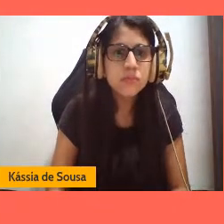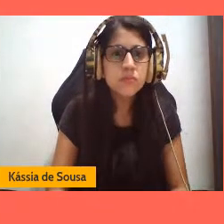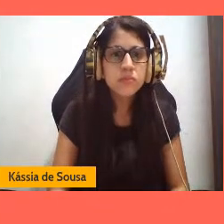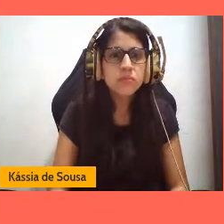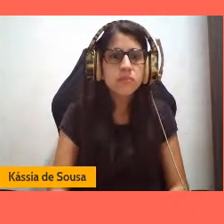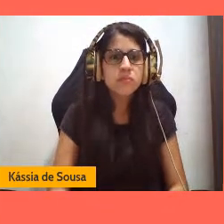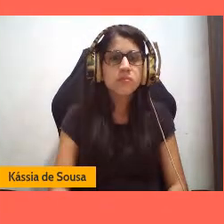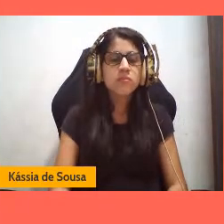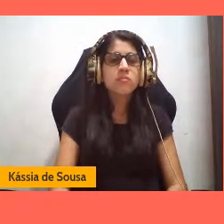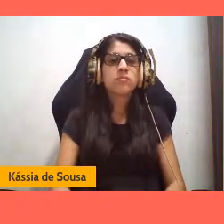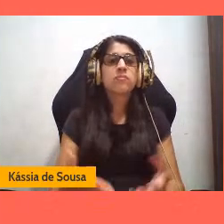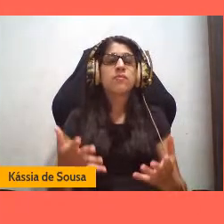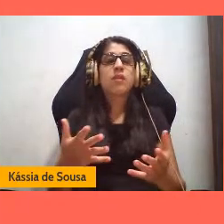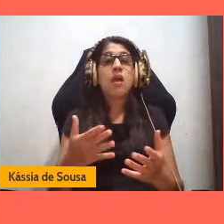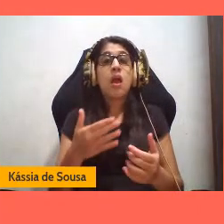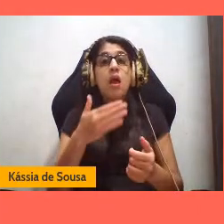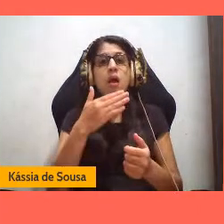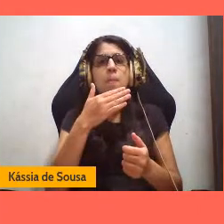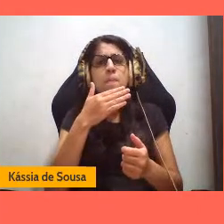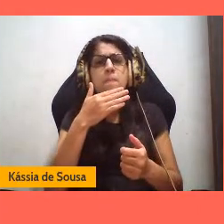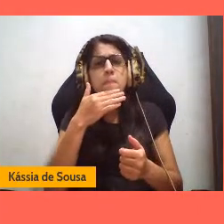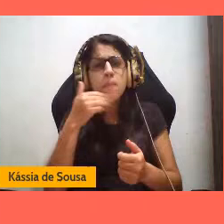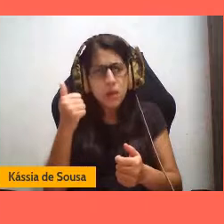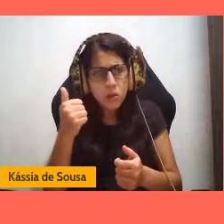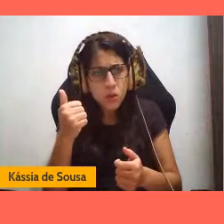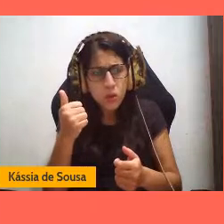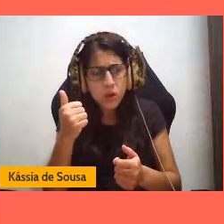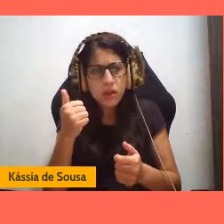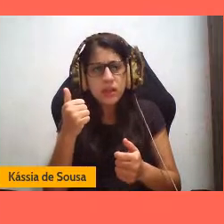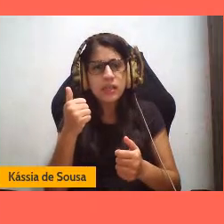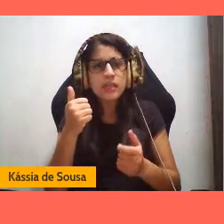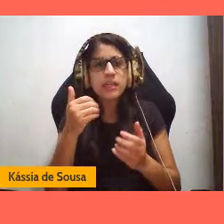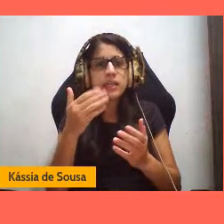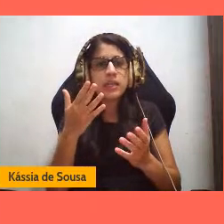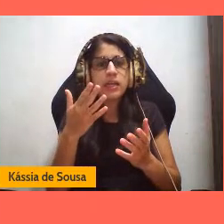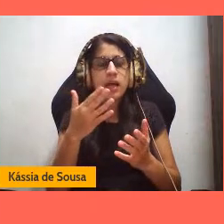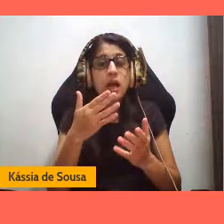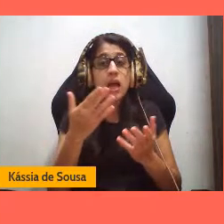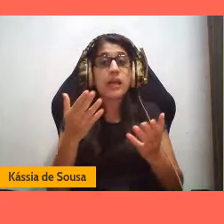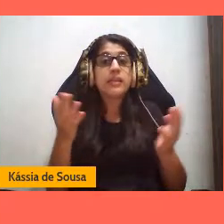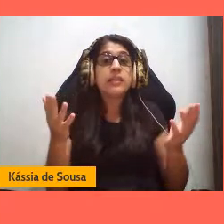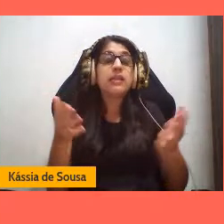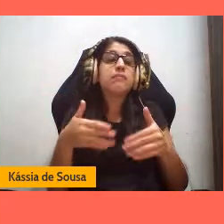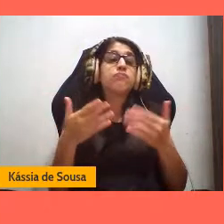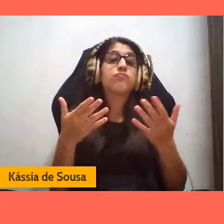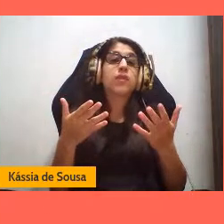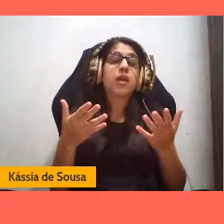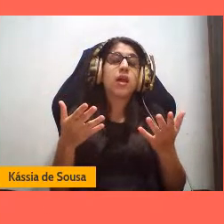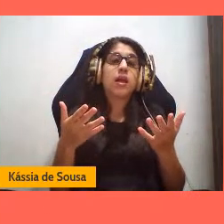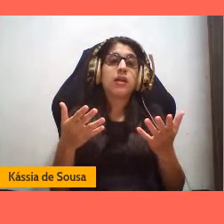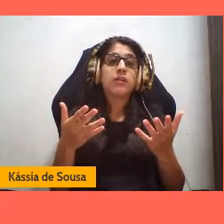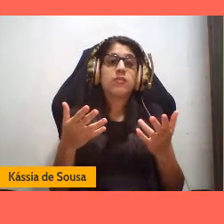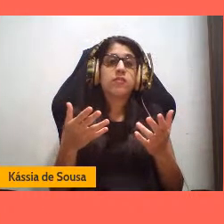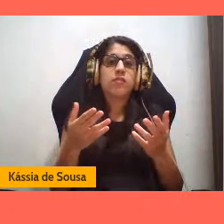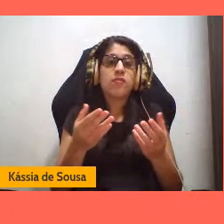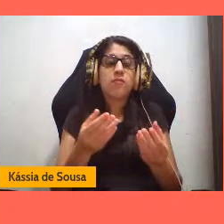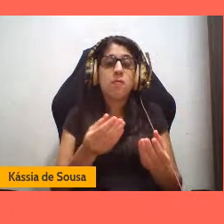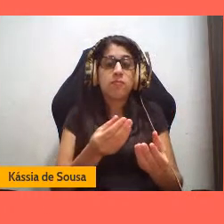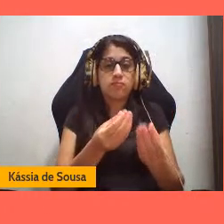Deixa eu ver se melhorou. Melhorou? Estava aberto mesmo. Então, vou pegar aí o fio das Anas,